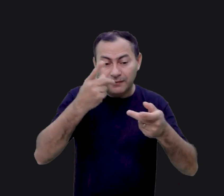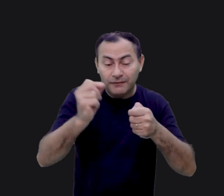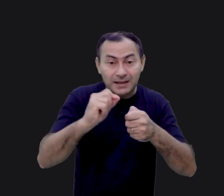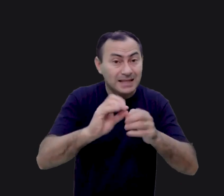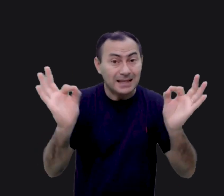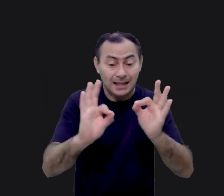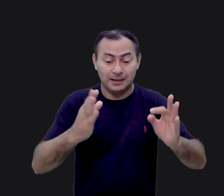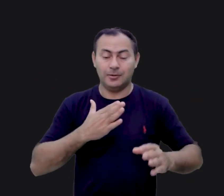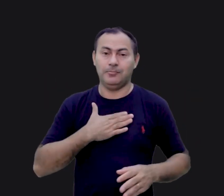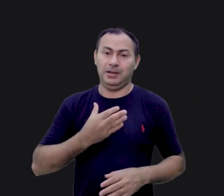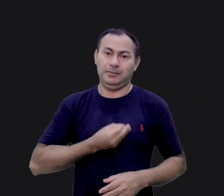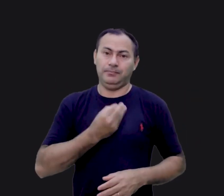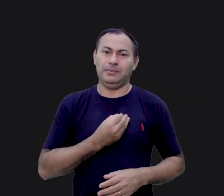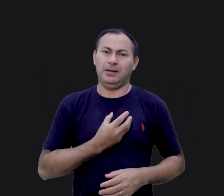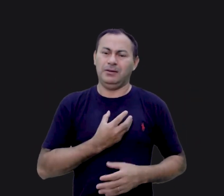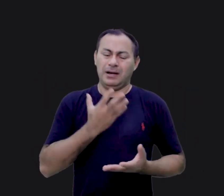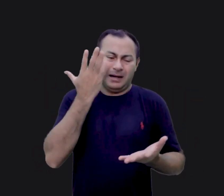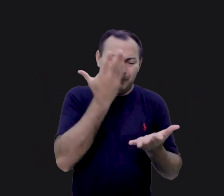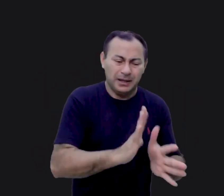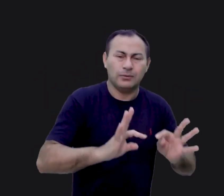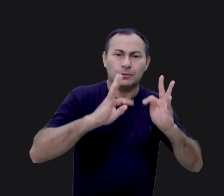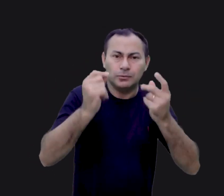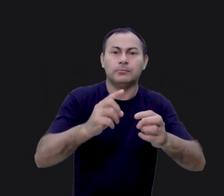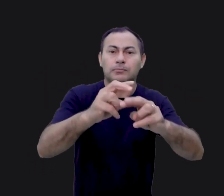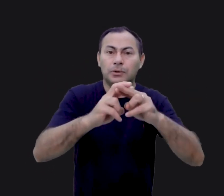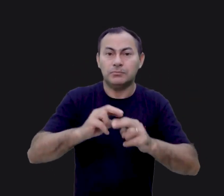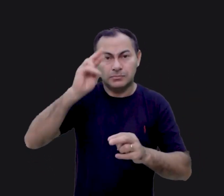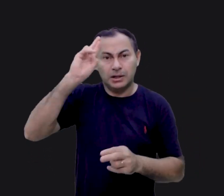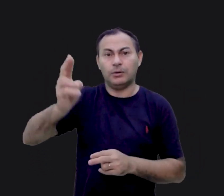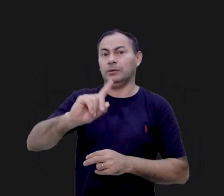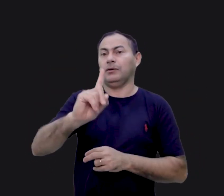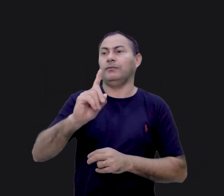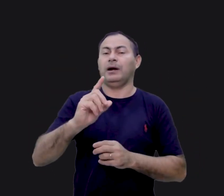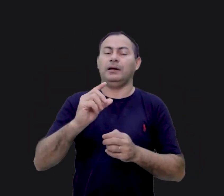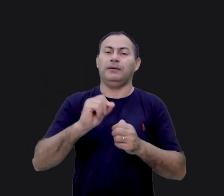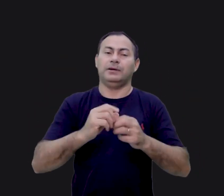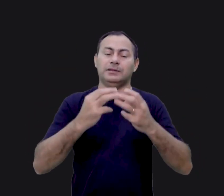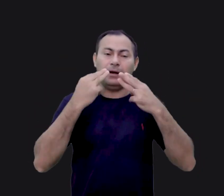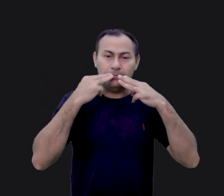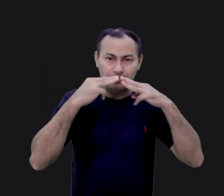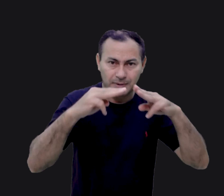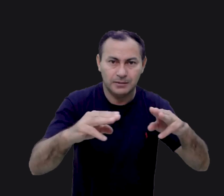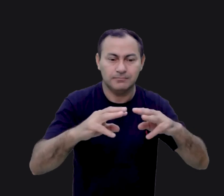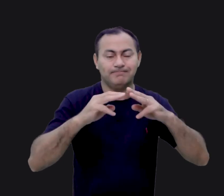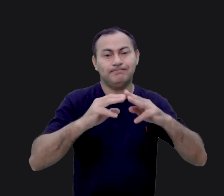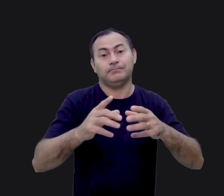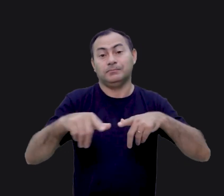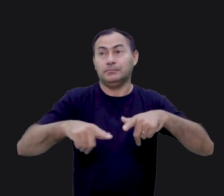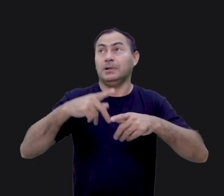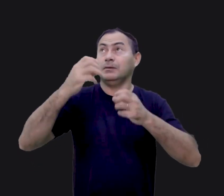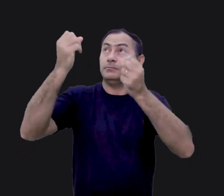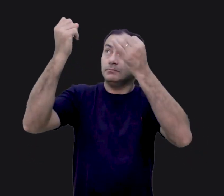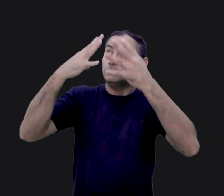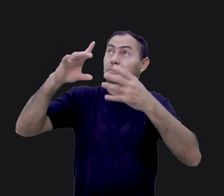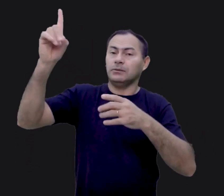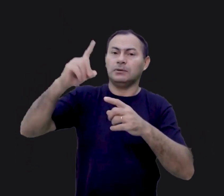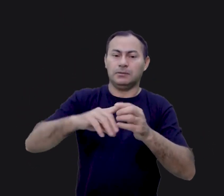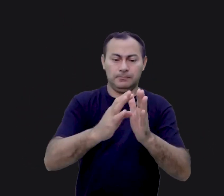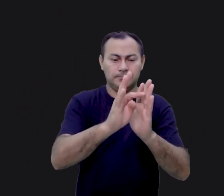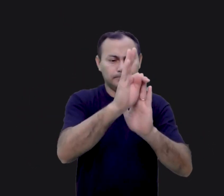poder fazer nada comigo eu estraguei tudo e por isso o senhor não vai operar bom o texto bíblico daquela